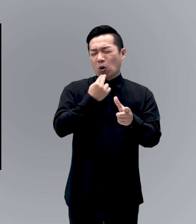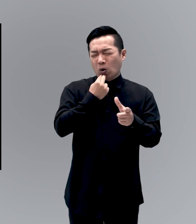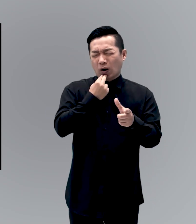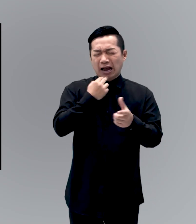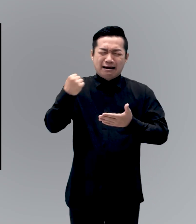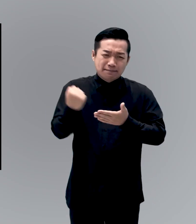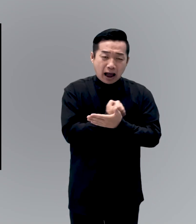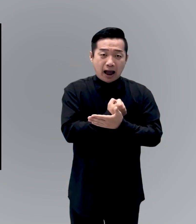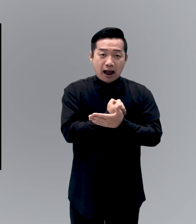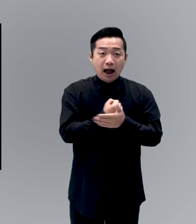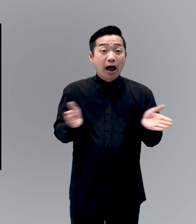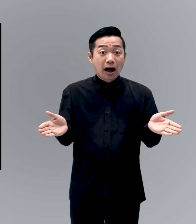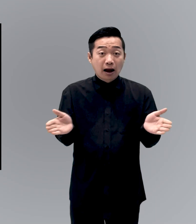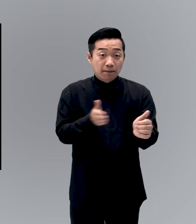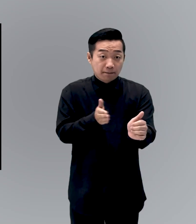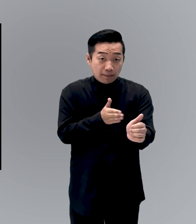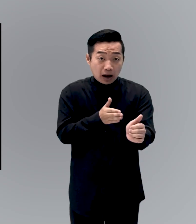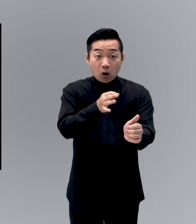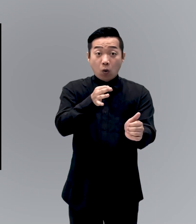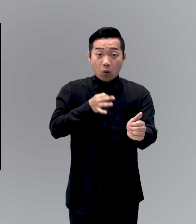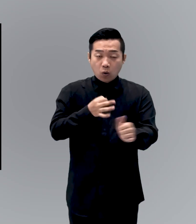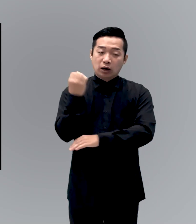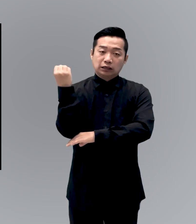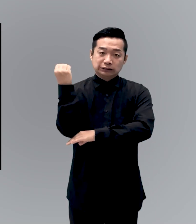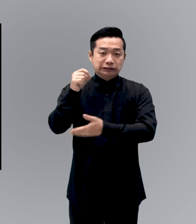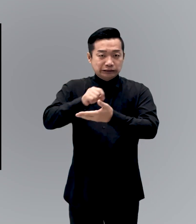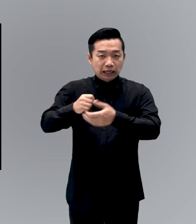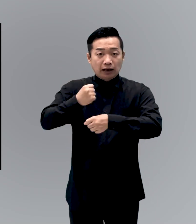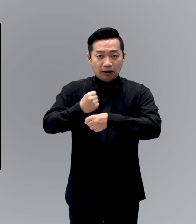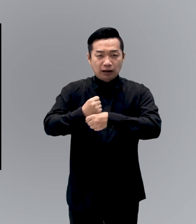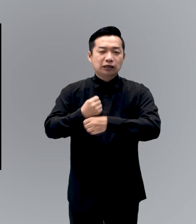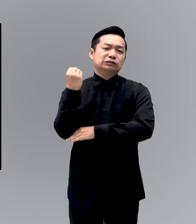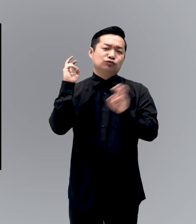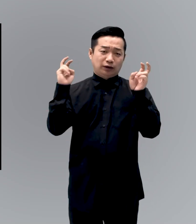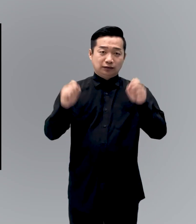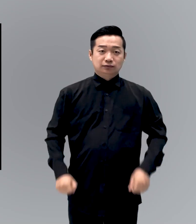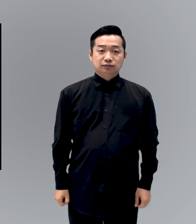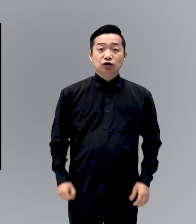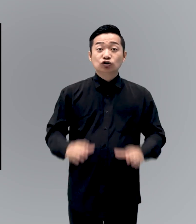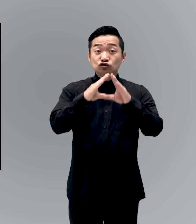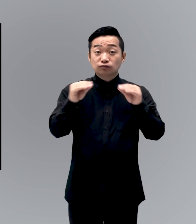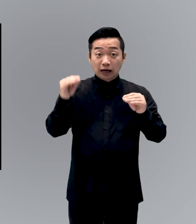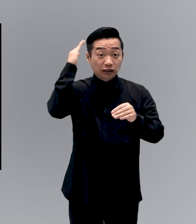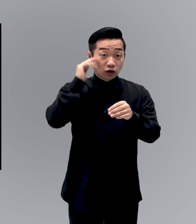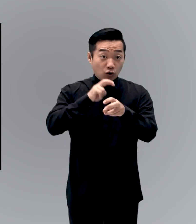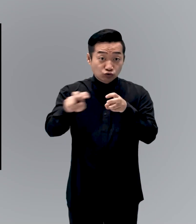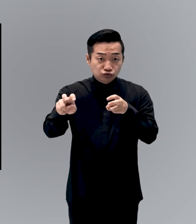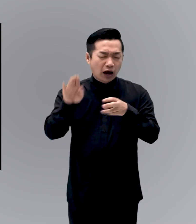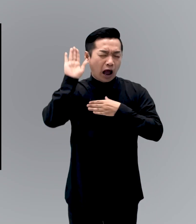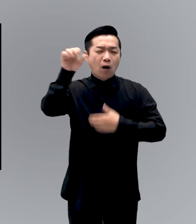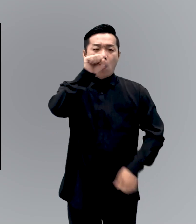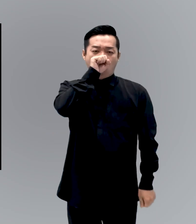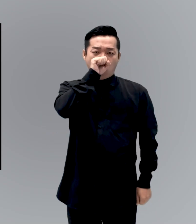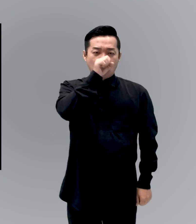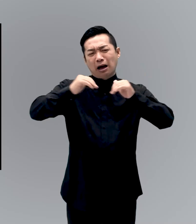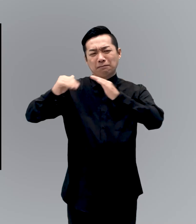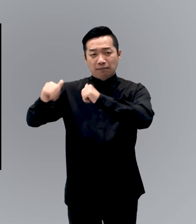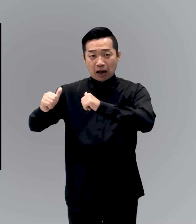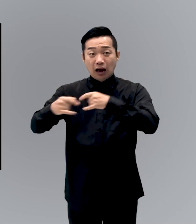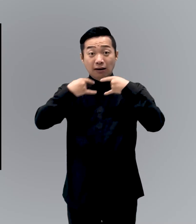정치인들의 작태가 절망스러울 때, 공무원들의 나태와 무책임이 한심스러울 때,